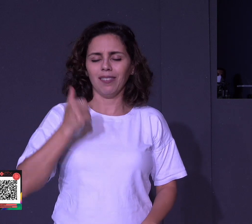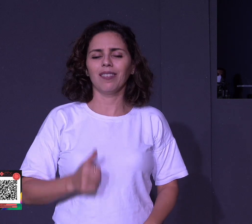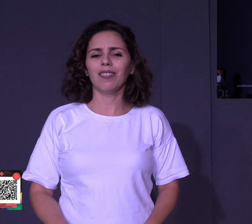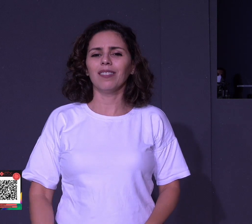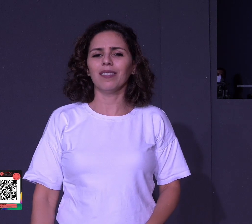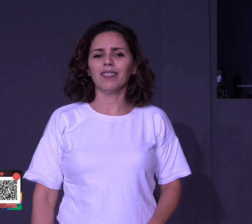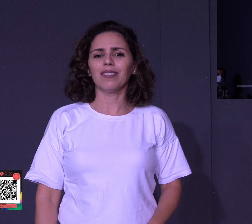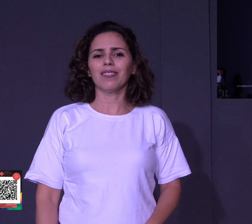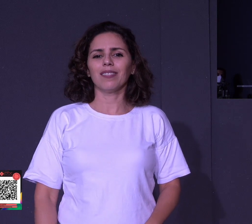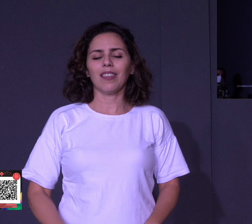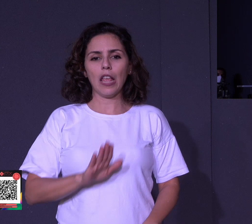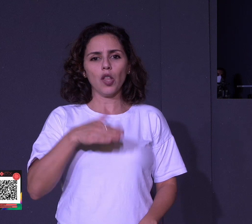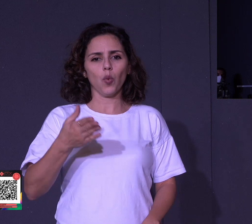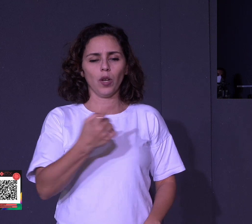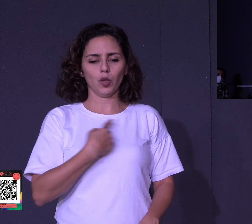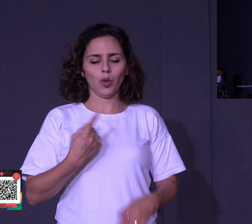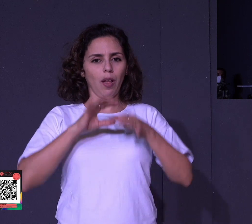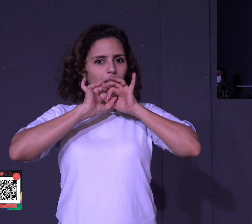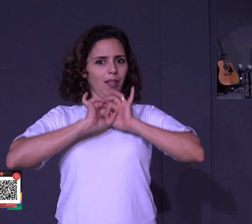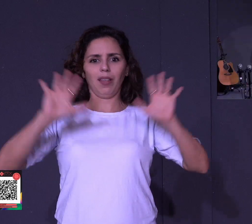livres para pensar?